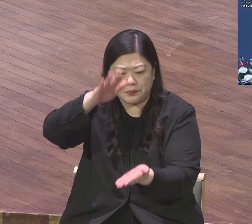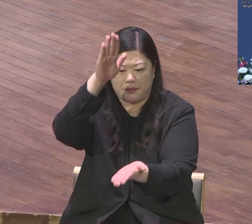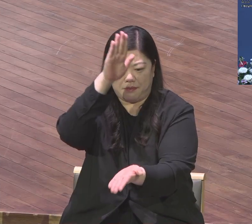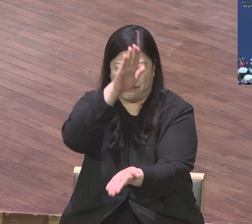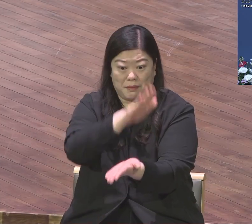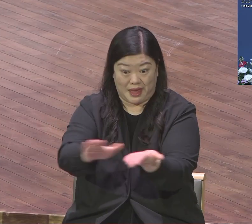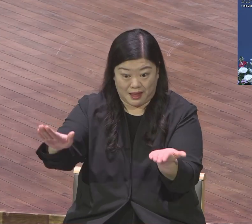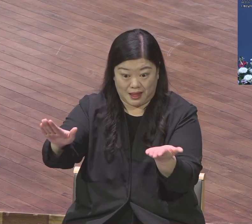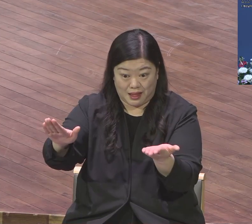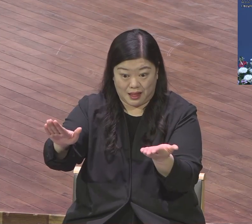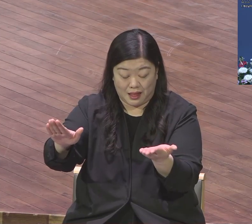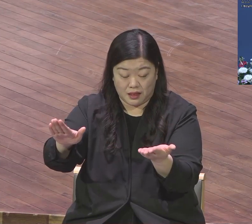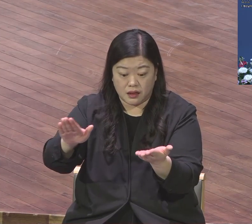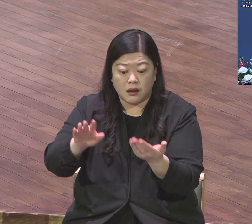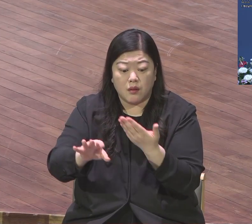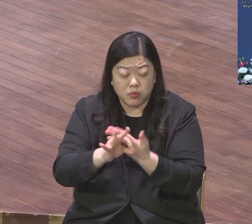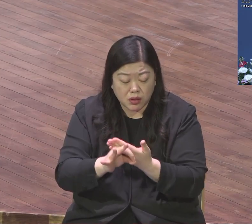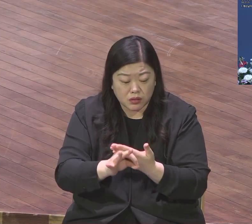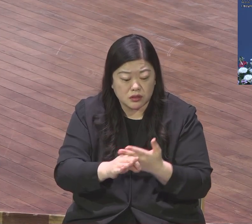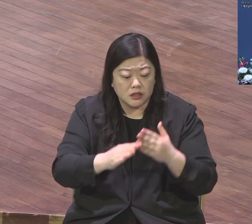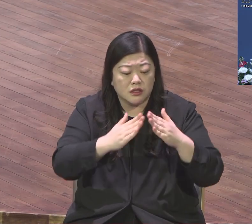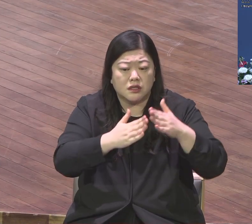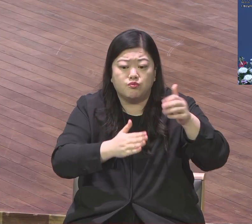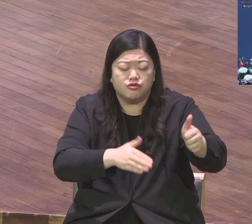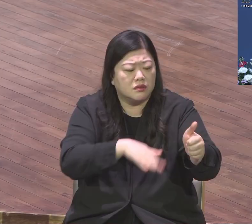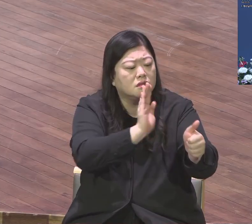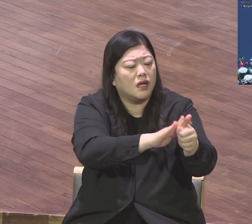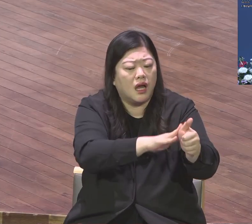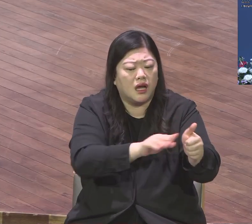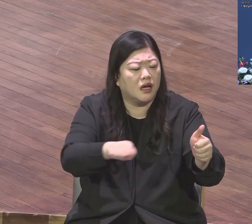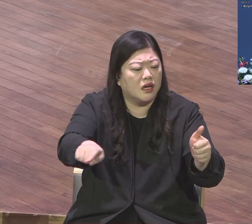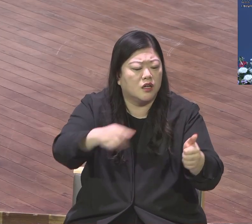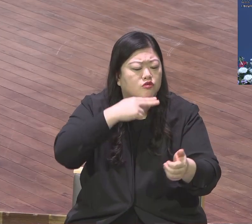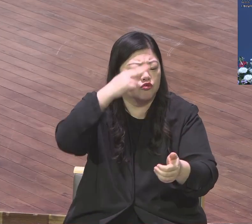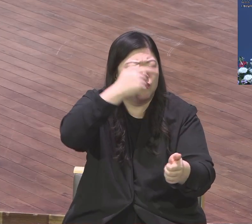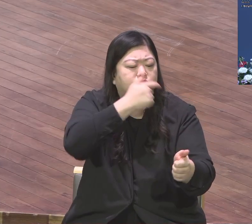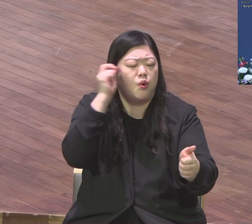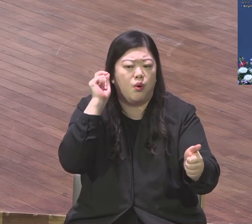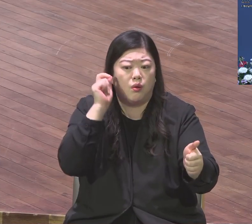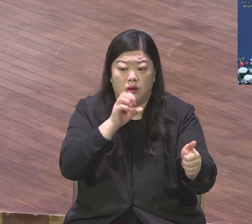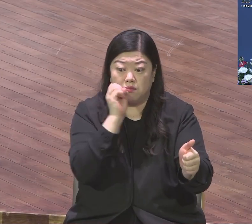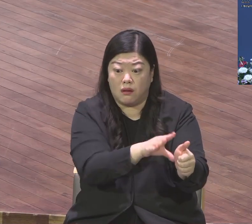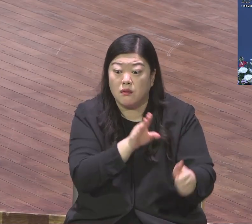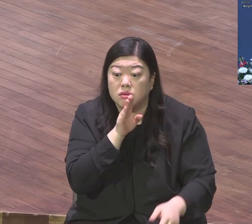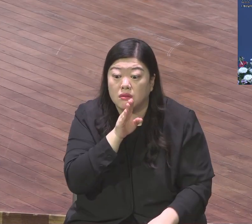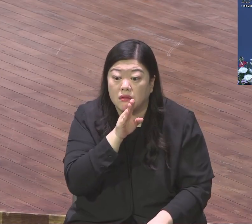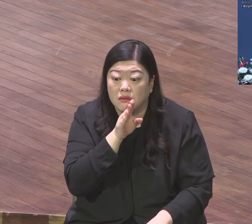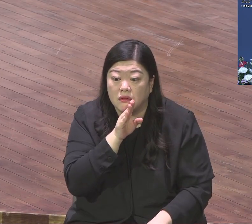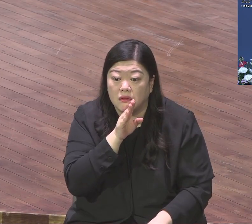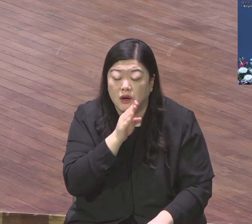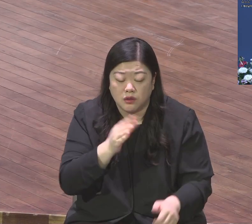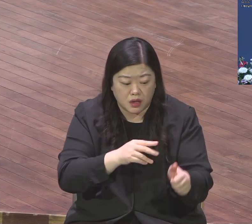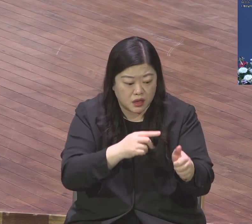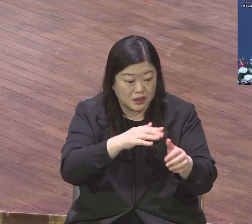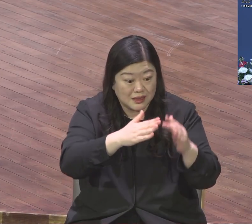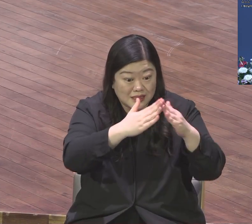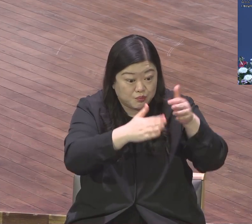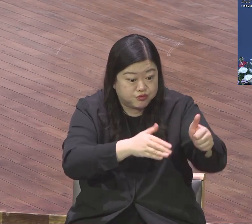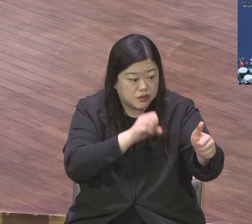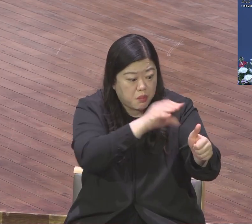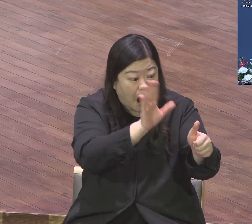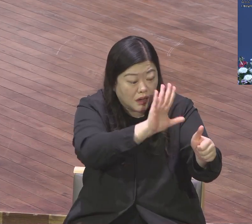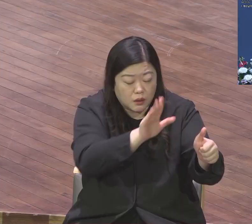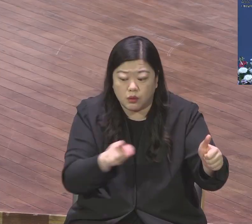떨어졌으면 연회장이나 집주인에게 말을 해야 되는데 예수님께 부탁을 하는,